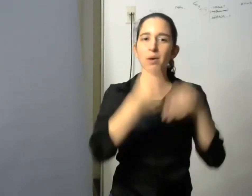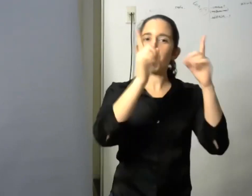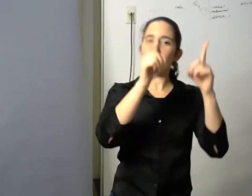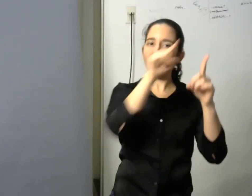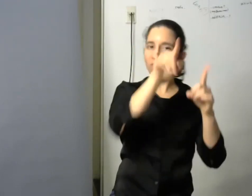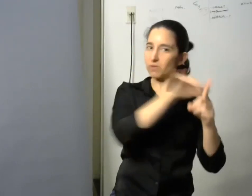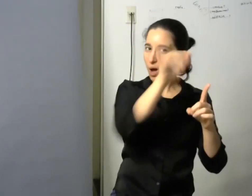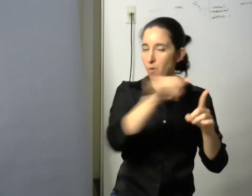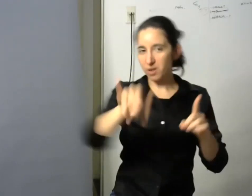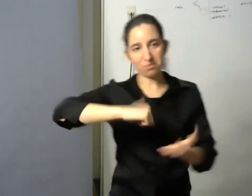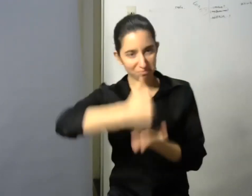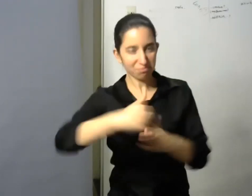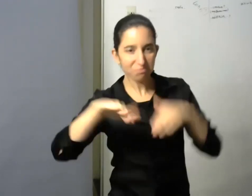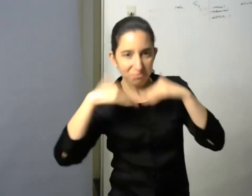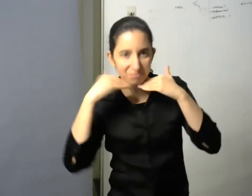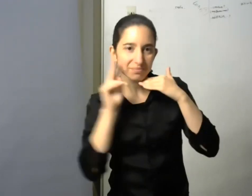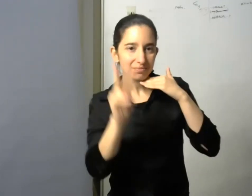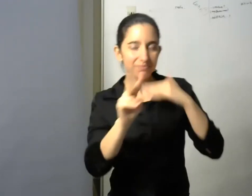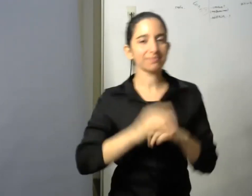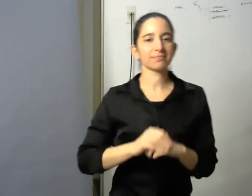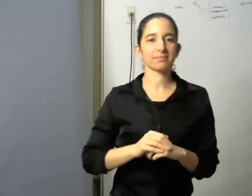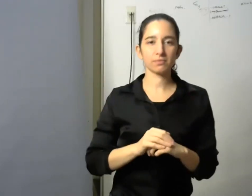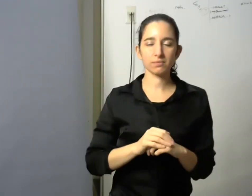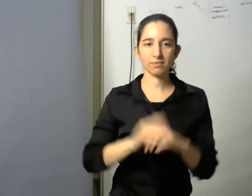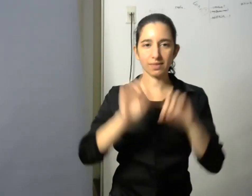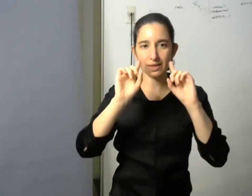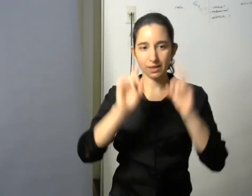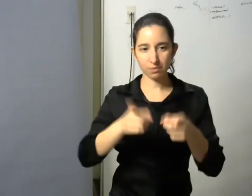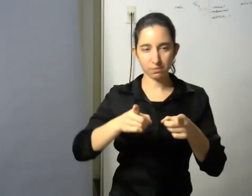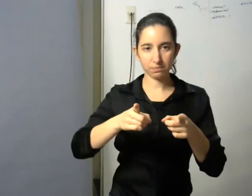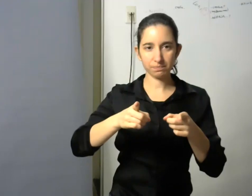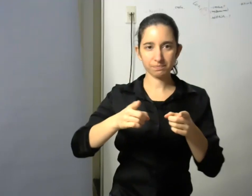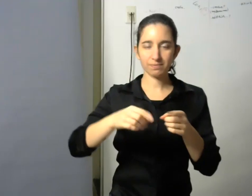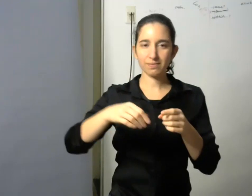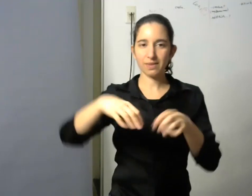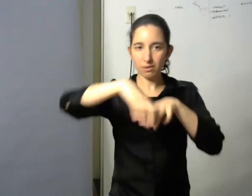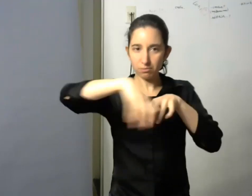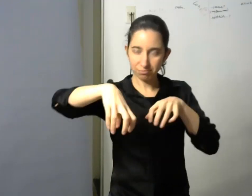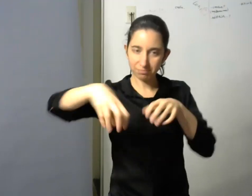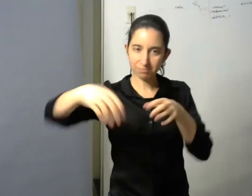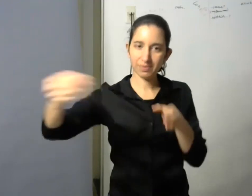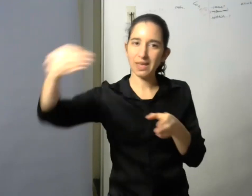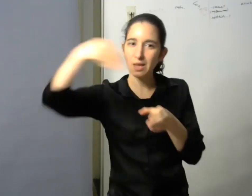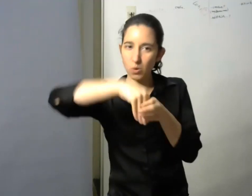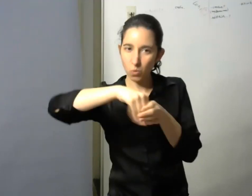actividad el área de inclusión y discapacidad de APORA hasta llegar su